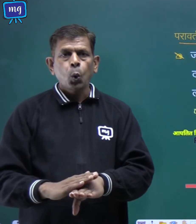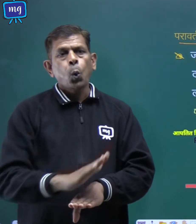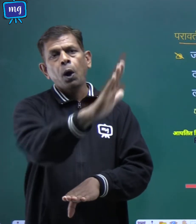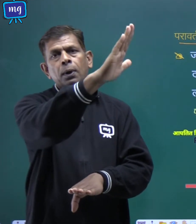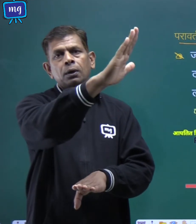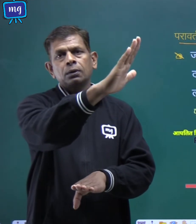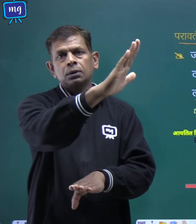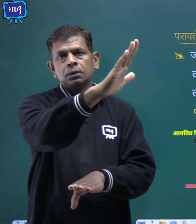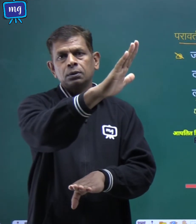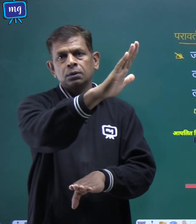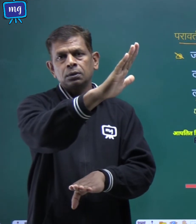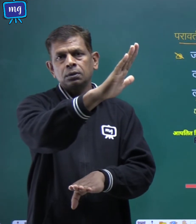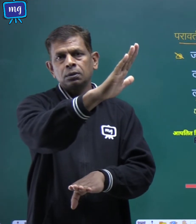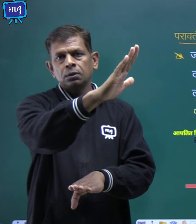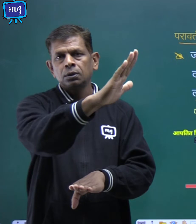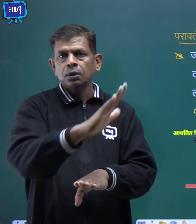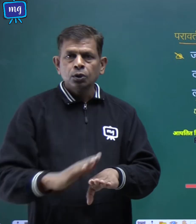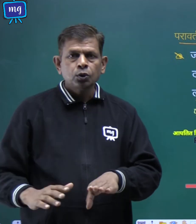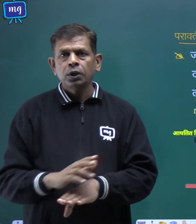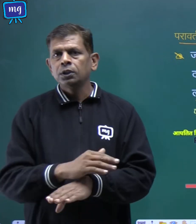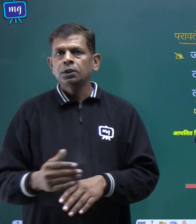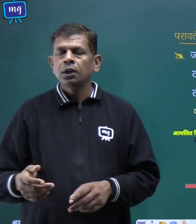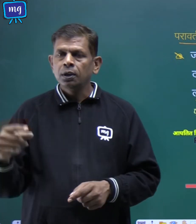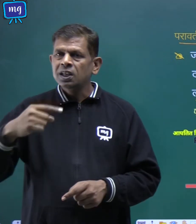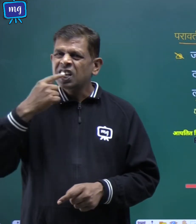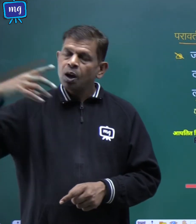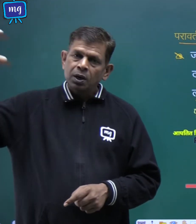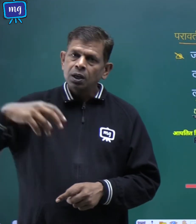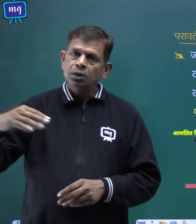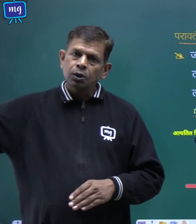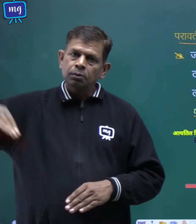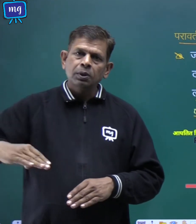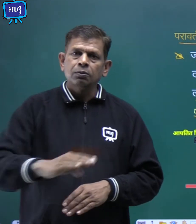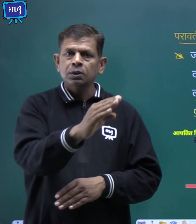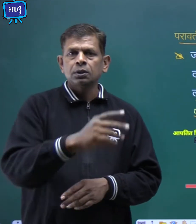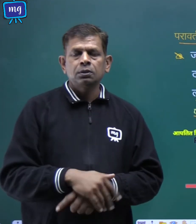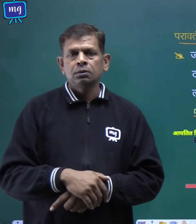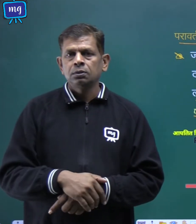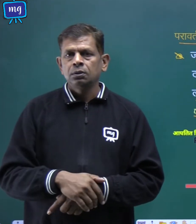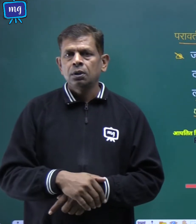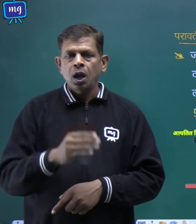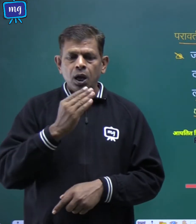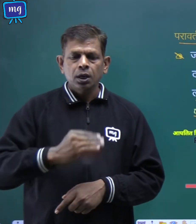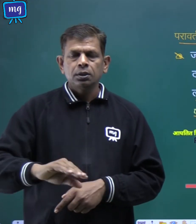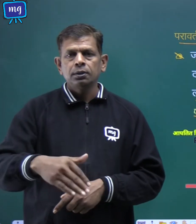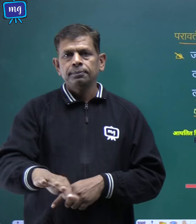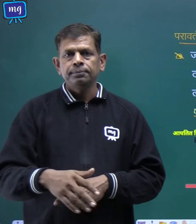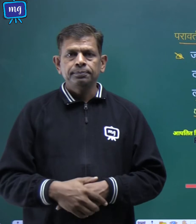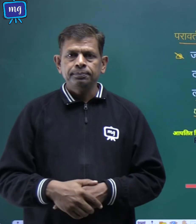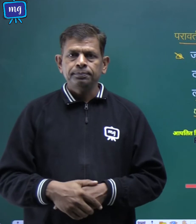वापस लौट जाता है तो इसे प्रकाश का परावर्तन कहते हैं।